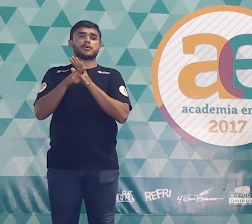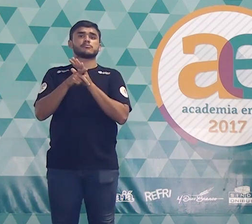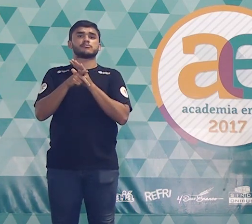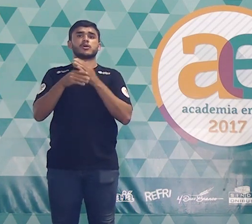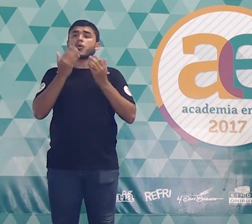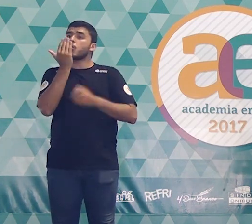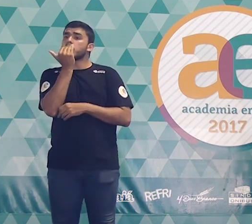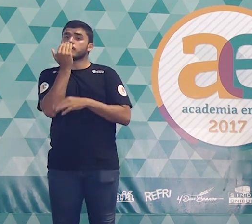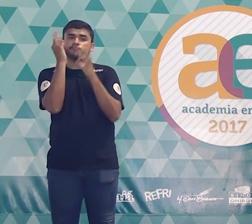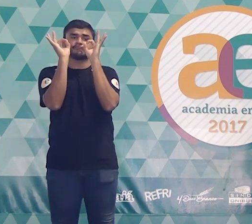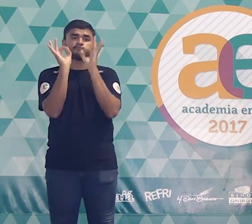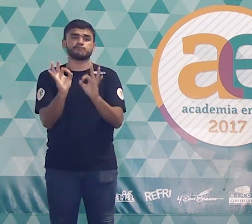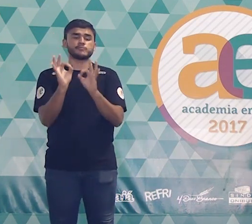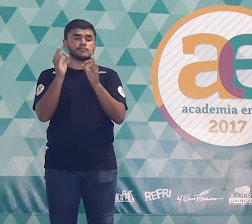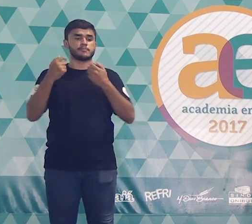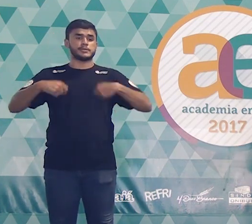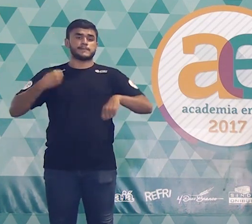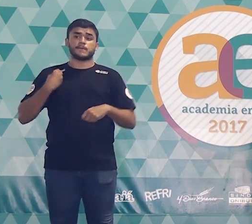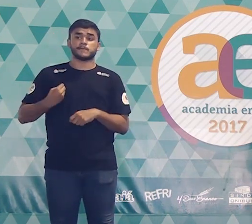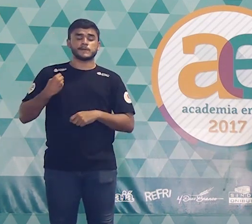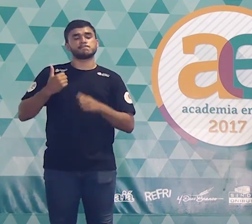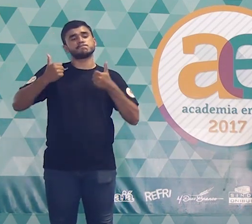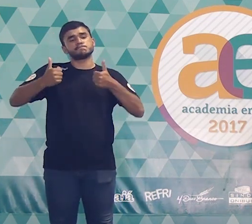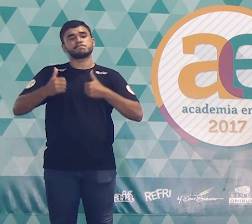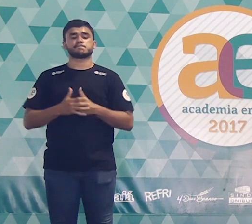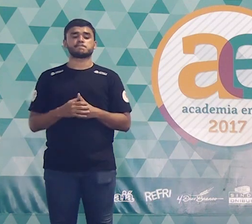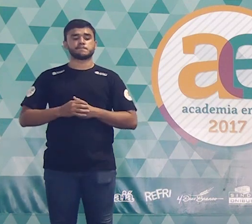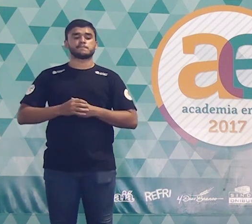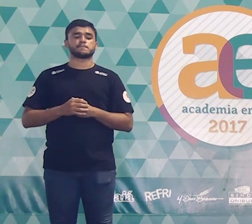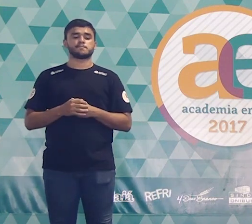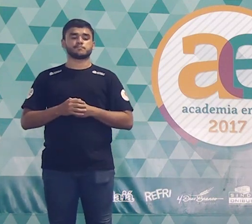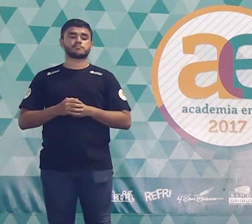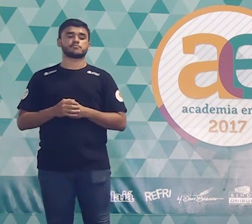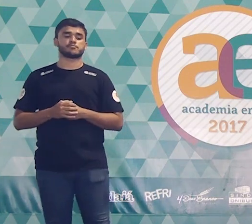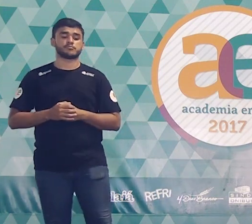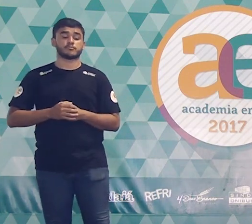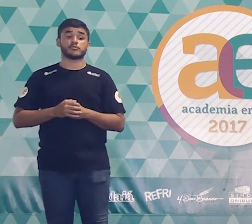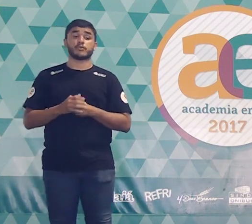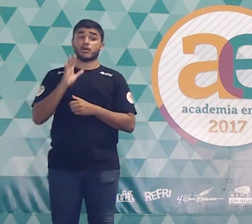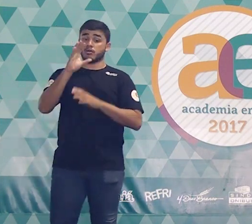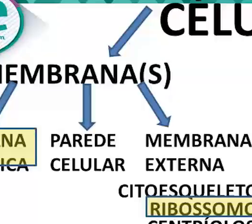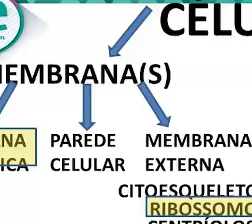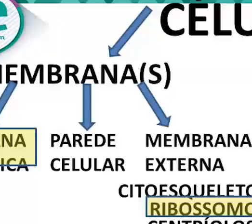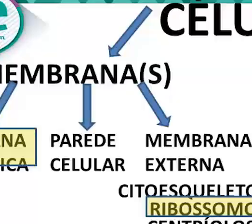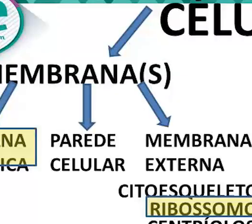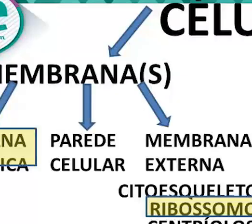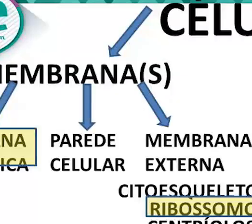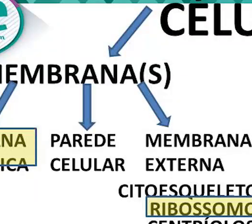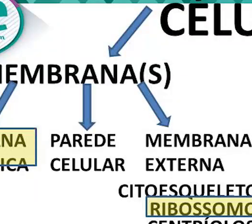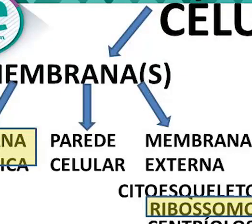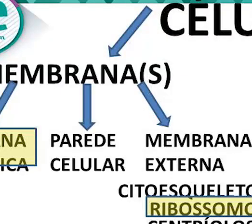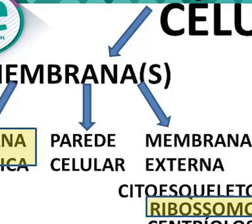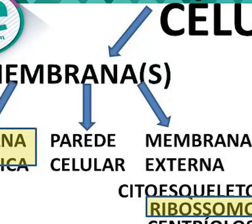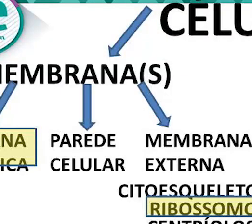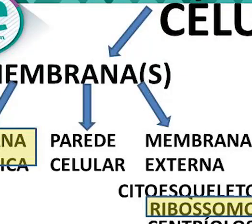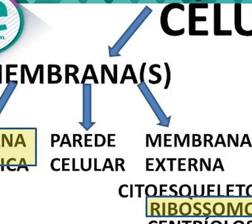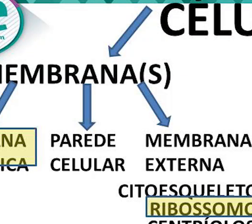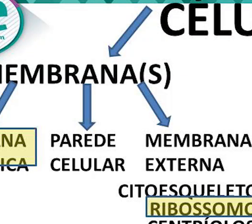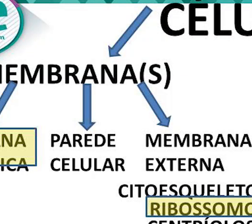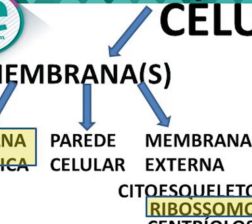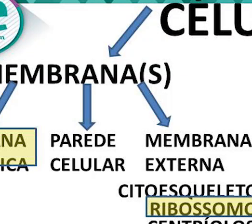Saber o que comer, tá? Vamos continuar. Então, olha só, o que é que a célula tem, né? Por exemplo, acabei de receber a